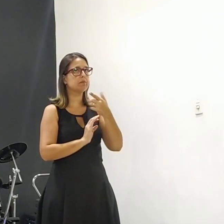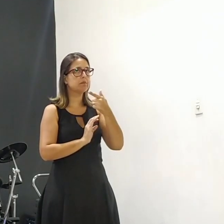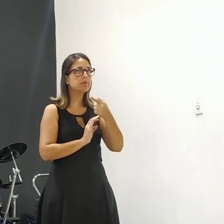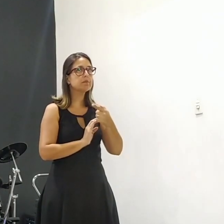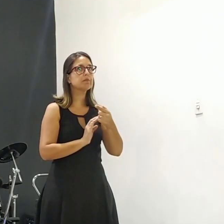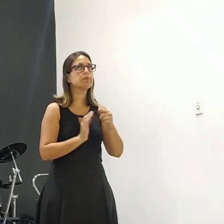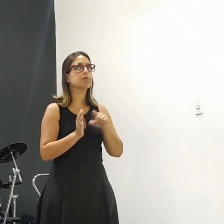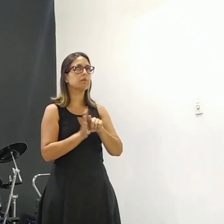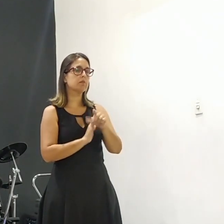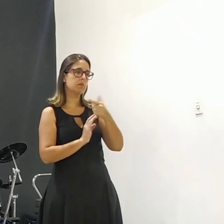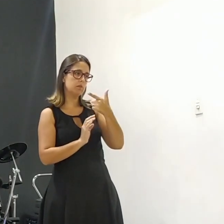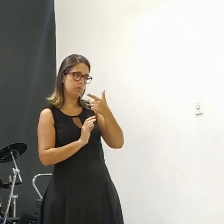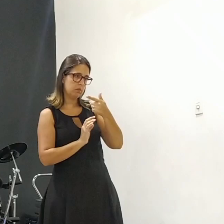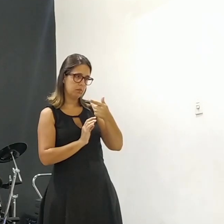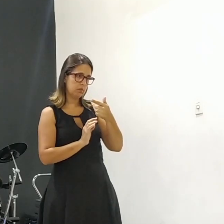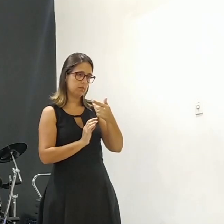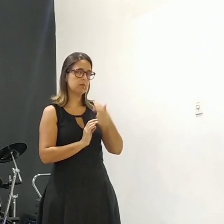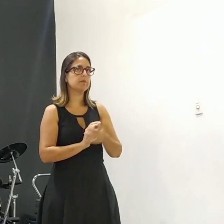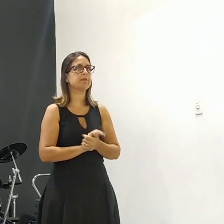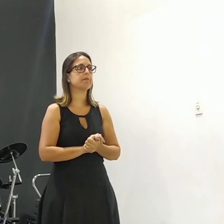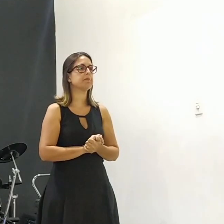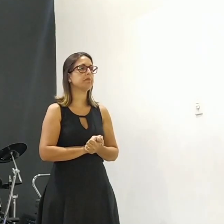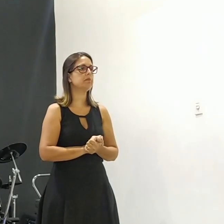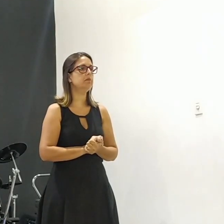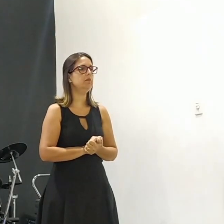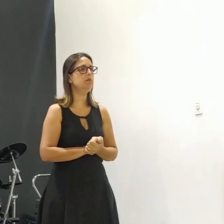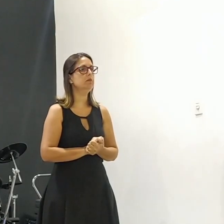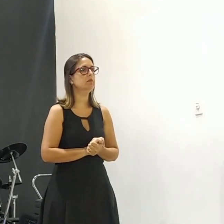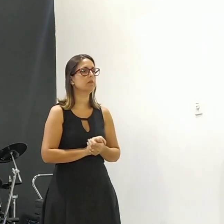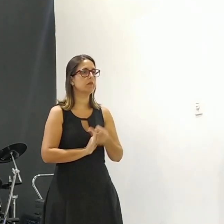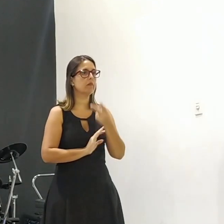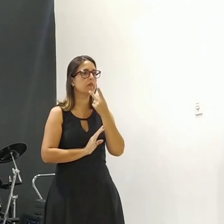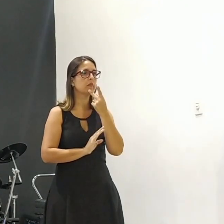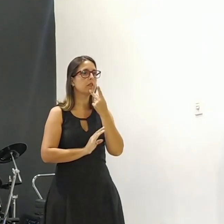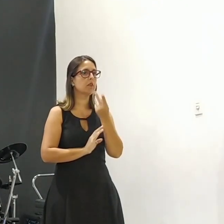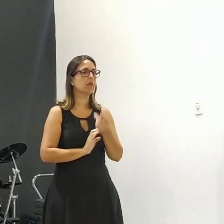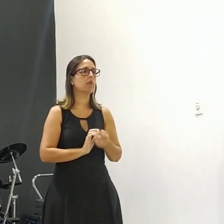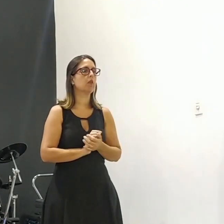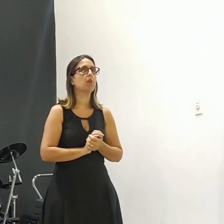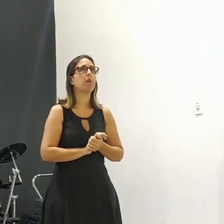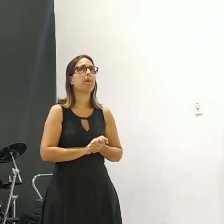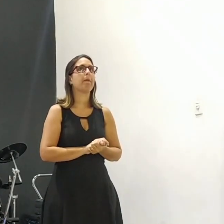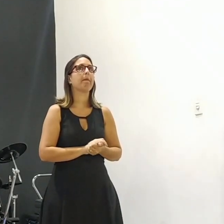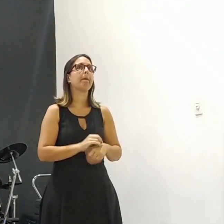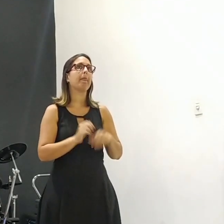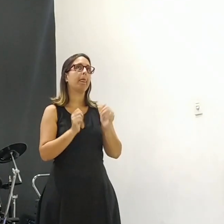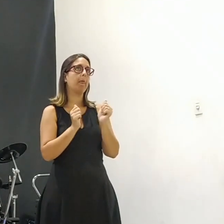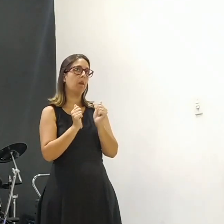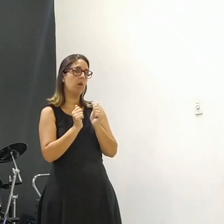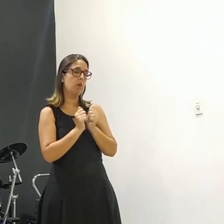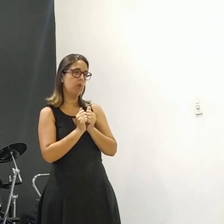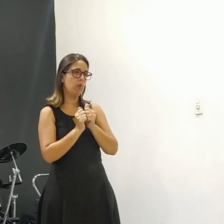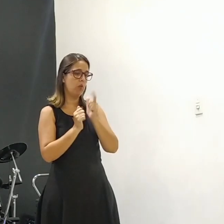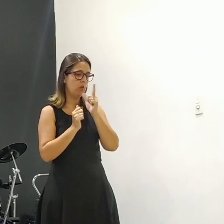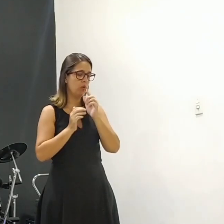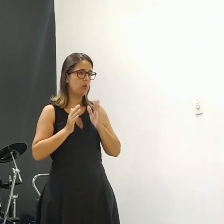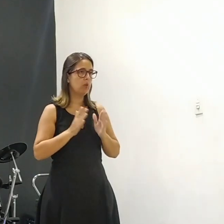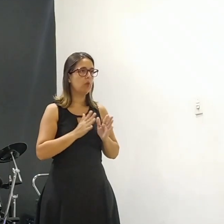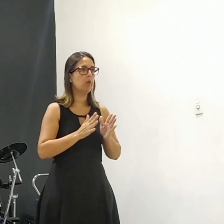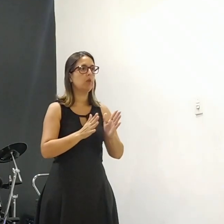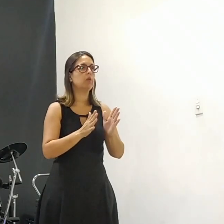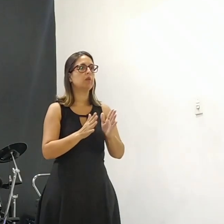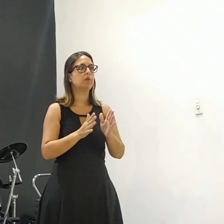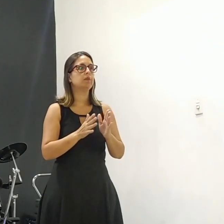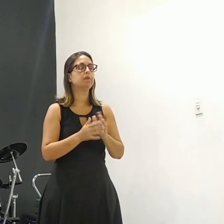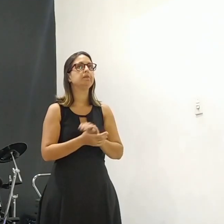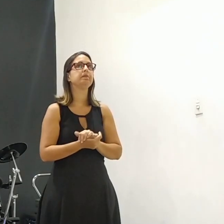Chegamos no versículo 12. E aí ele vai dizer assim: e junto do ribeiro, a